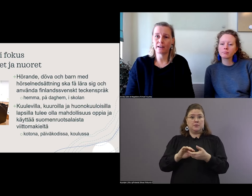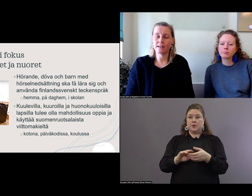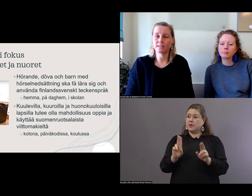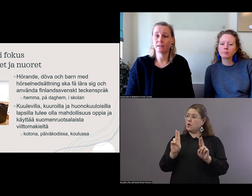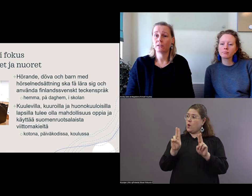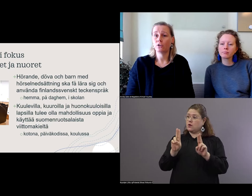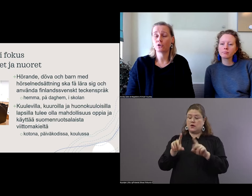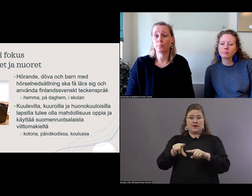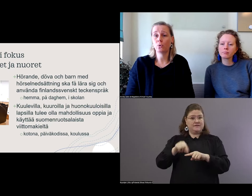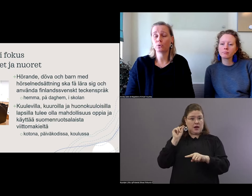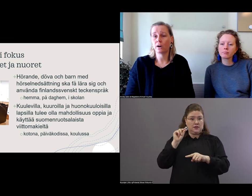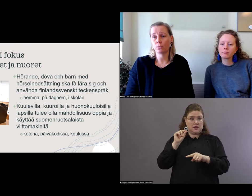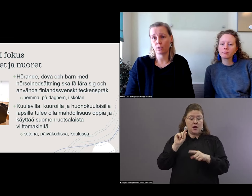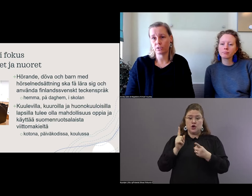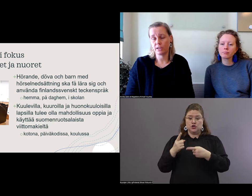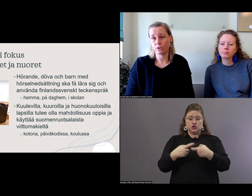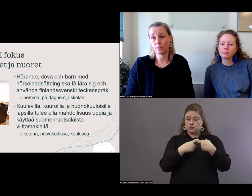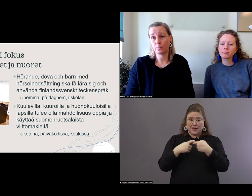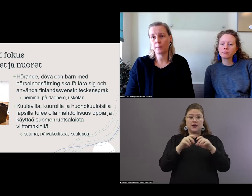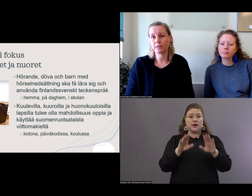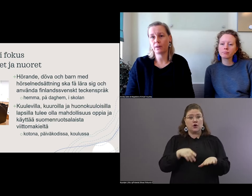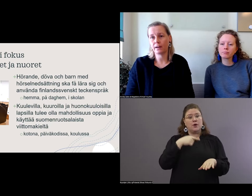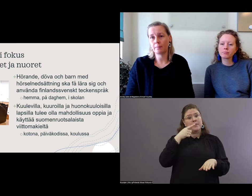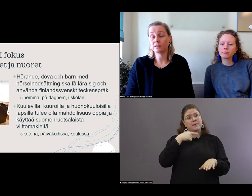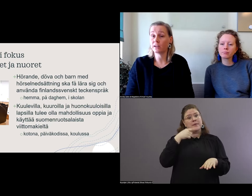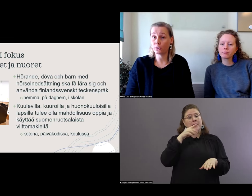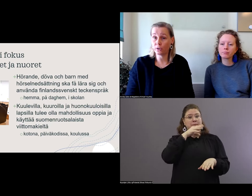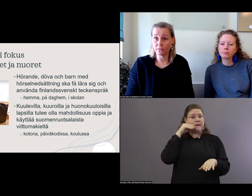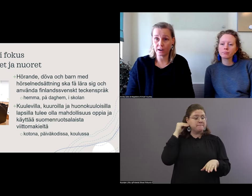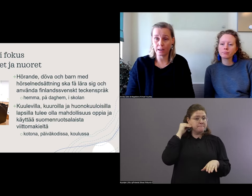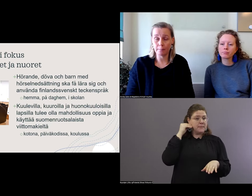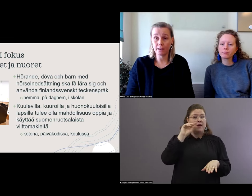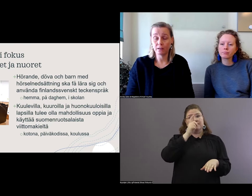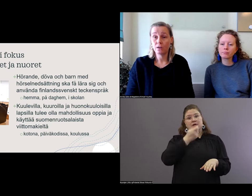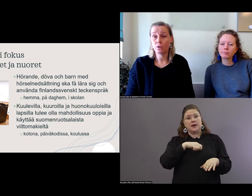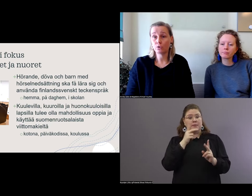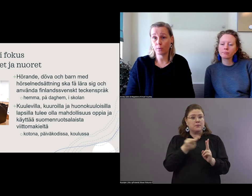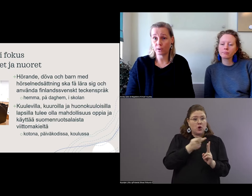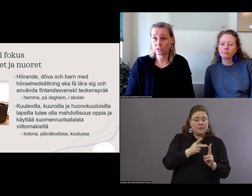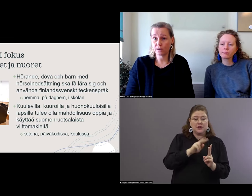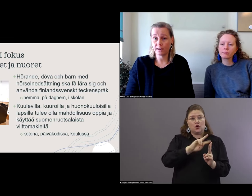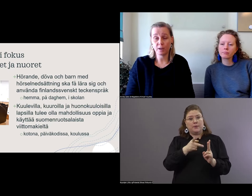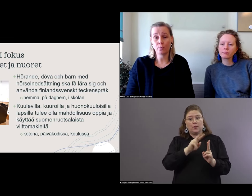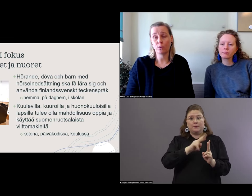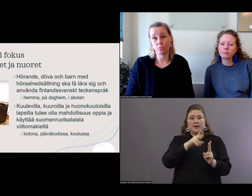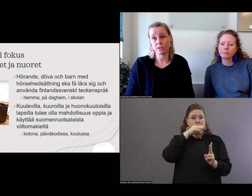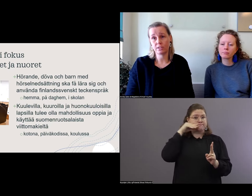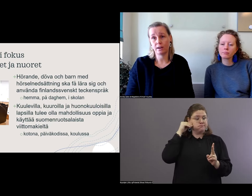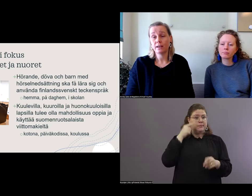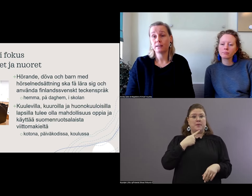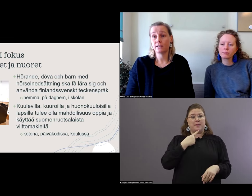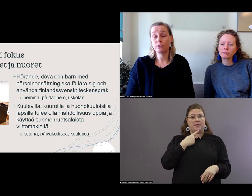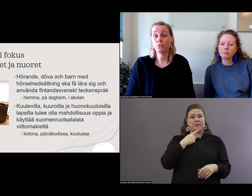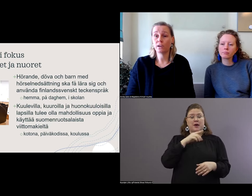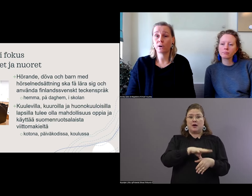niissä perheissä, joissa puhutaan ruotsia, jossa molemmat vanhemmat tai toinen vanhempi on suomenruotsalainen ja puhuu